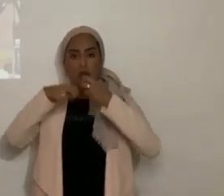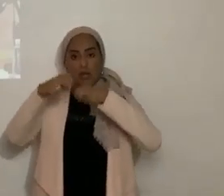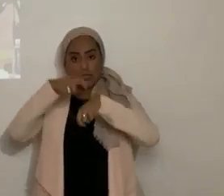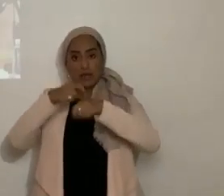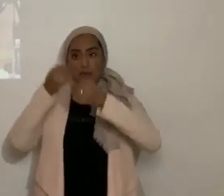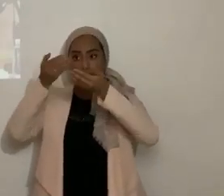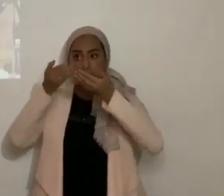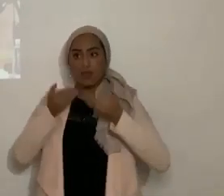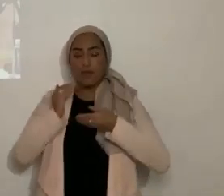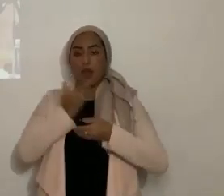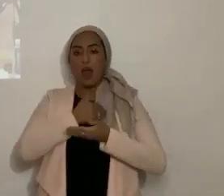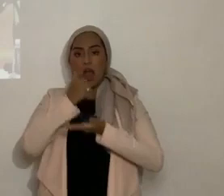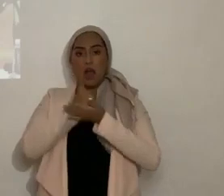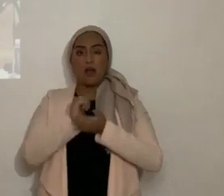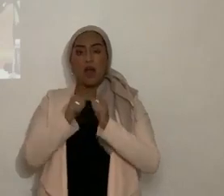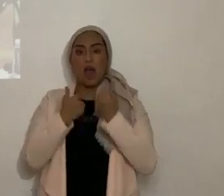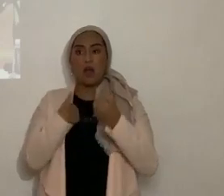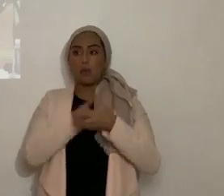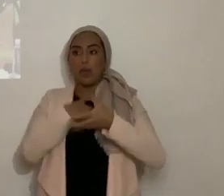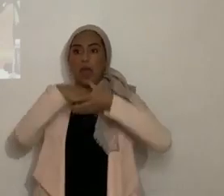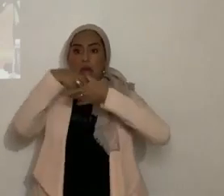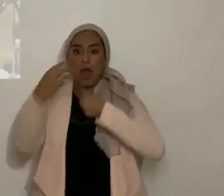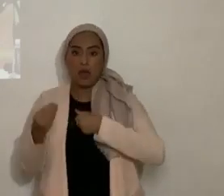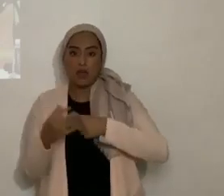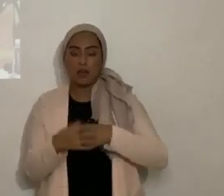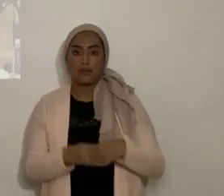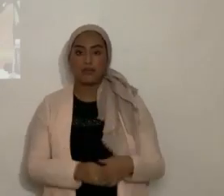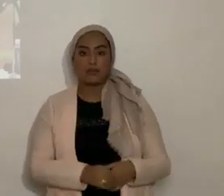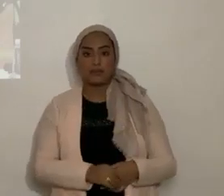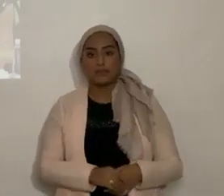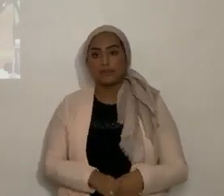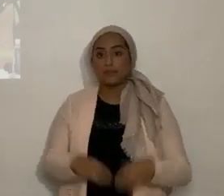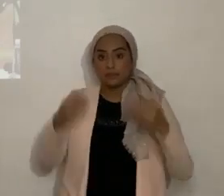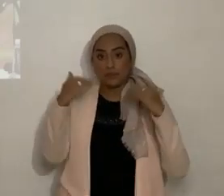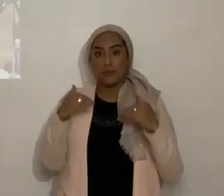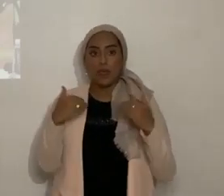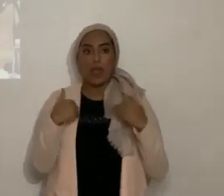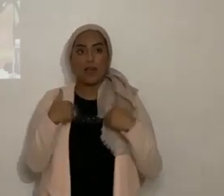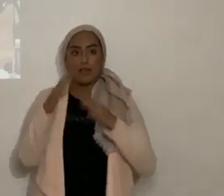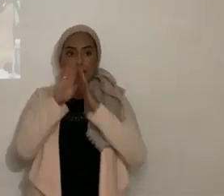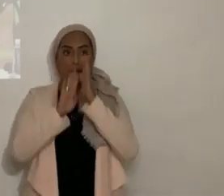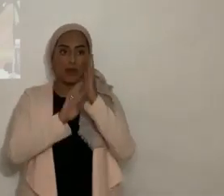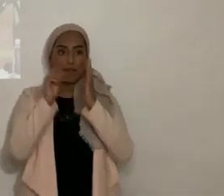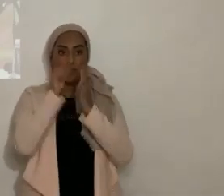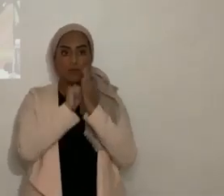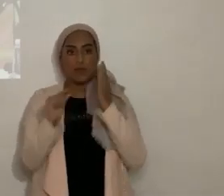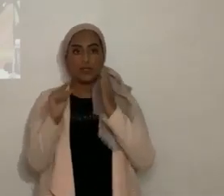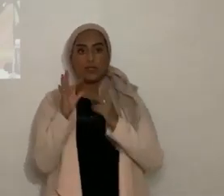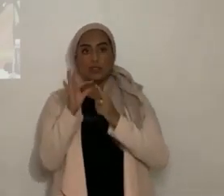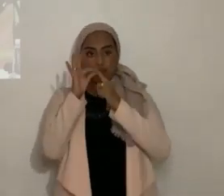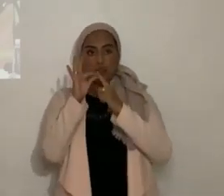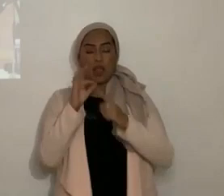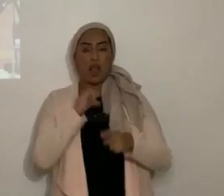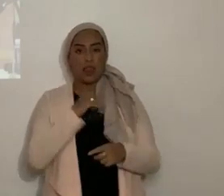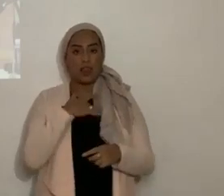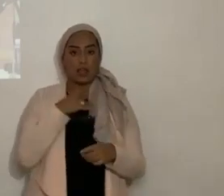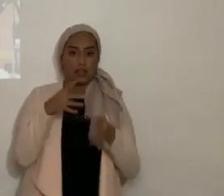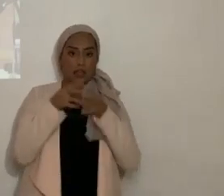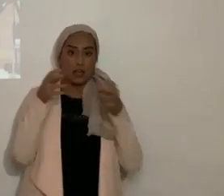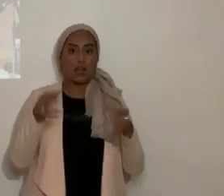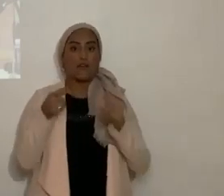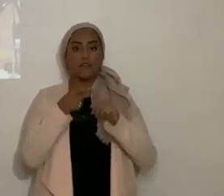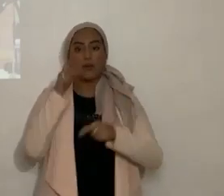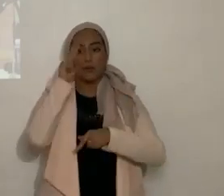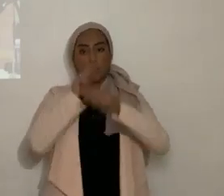aflicción, dándonos la salida. Él está ahí. Ahora, hay una cita en particular que también me gustó mucho, que